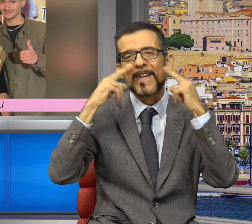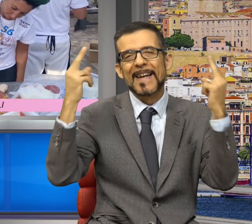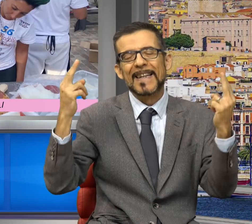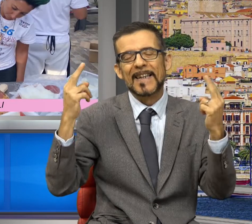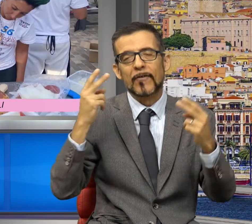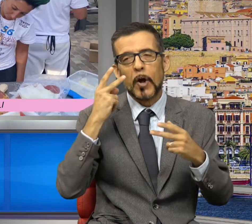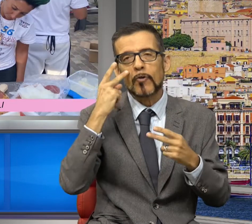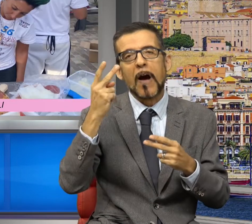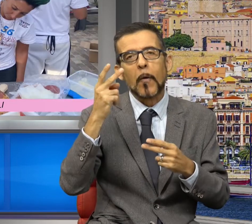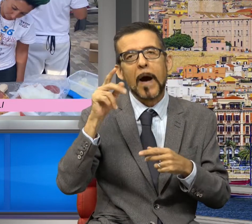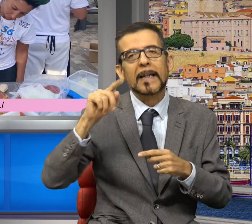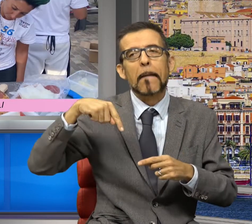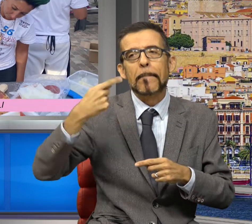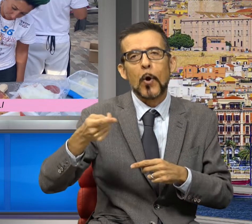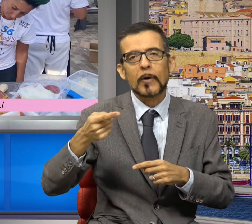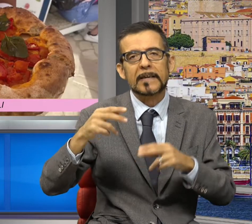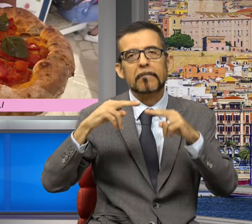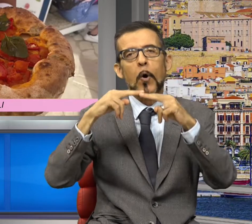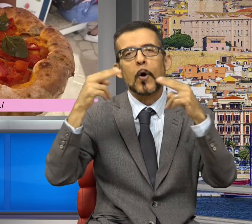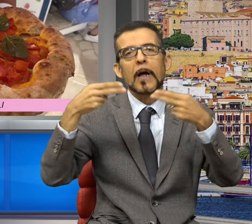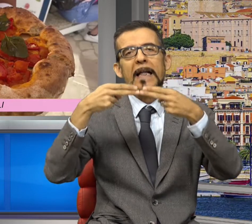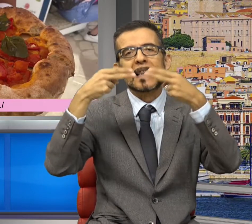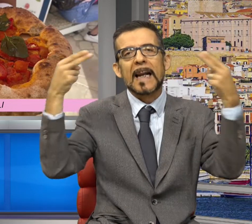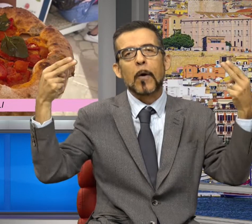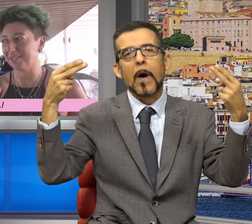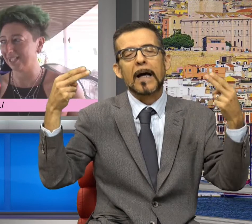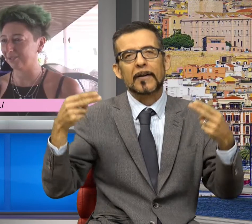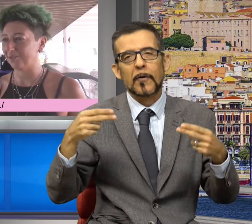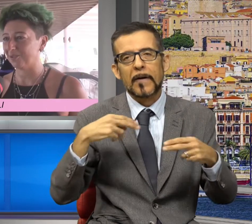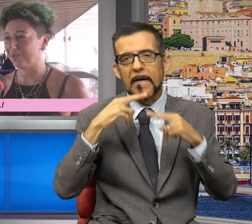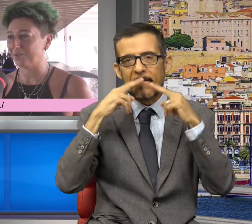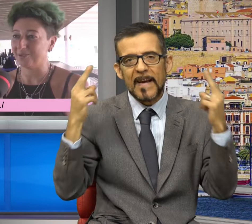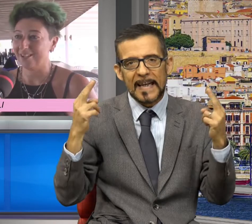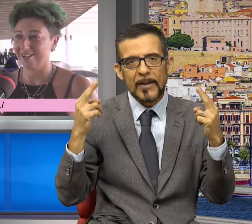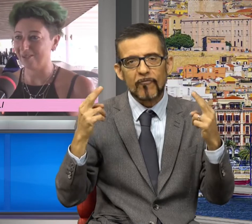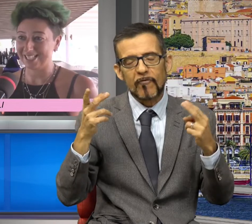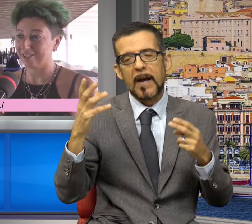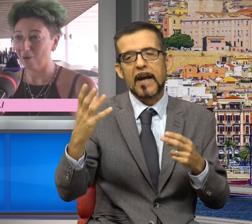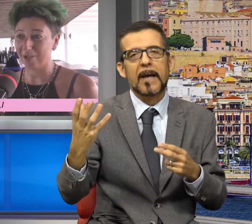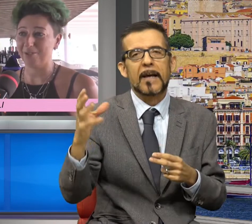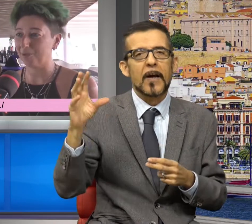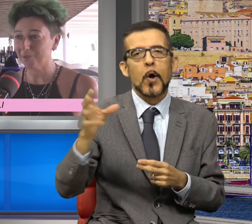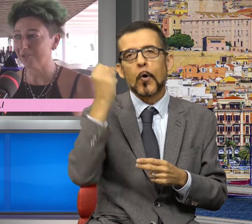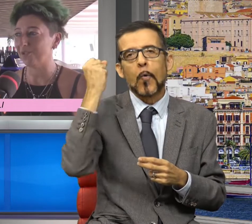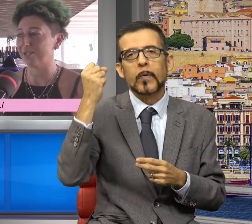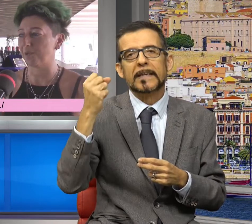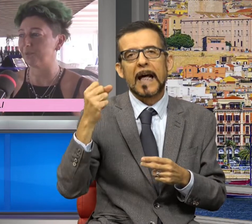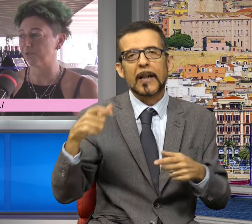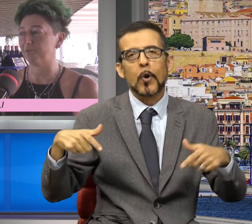al prossimo traguardo. Sono felice di aver conquistato questa coppa, questo podio, e soprattutto sono felice